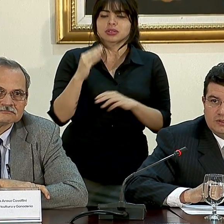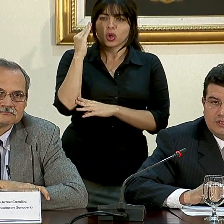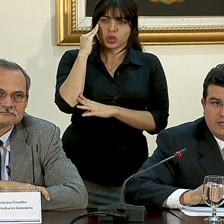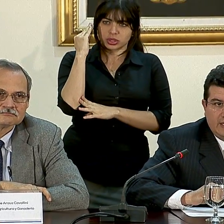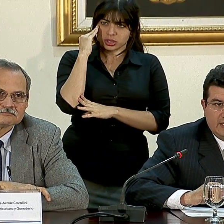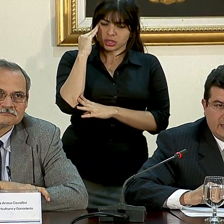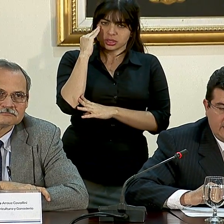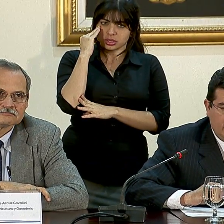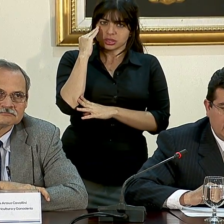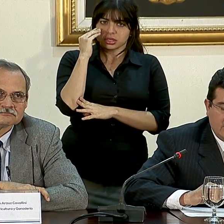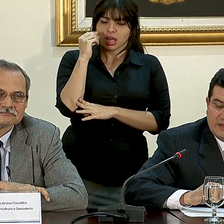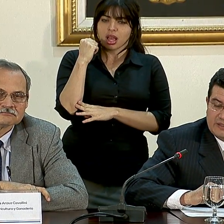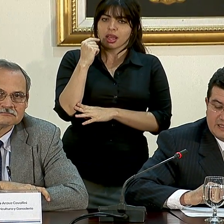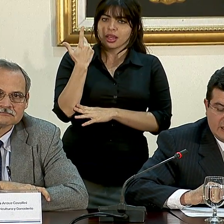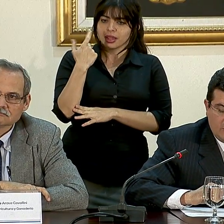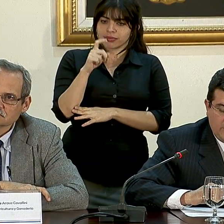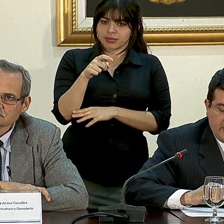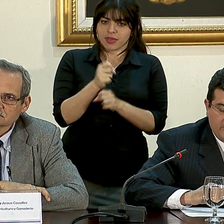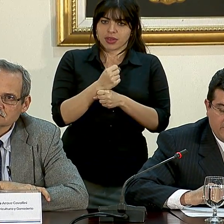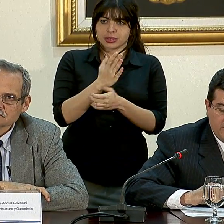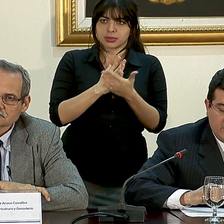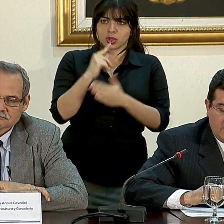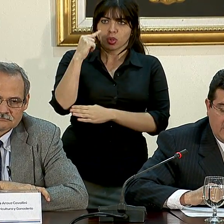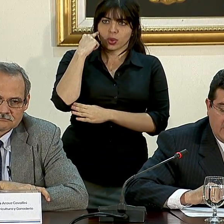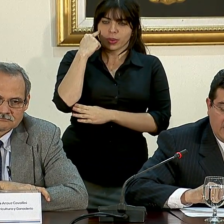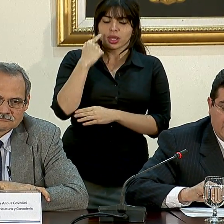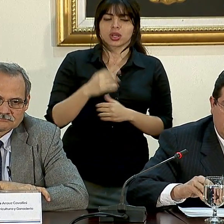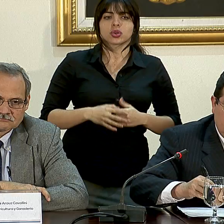concienzudo que debe hacer el gobierno.